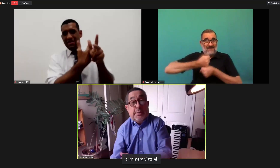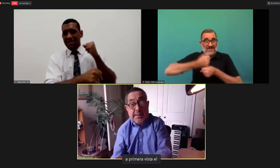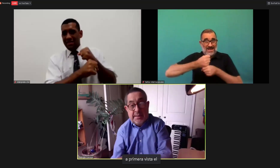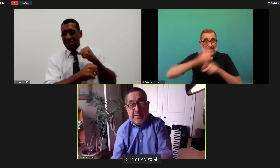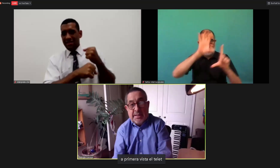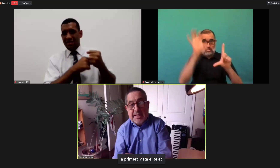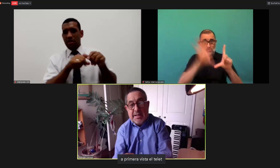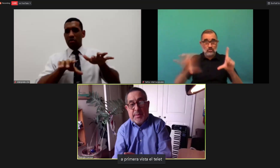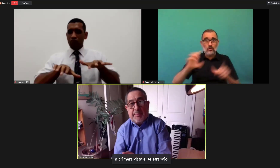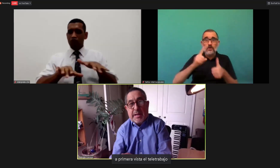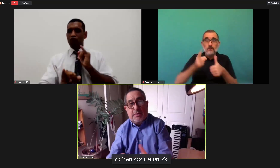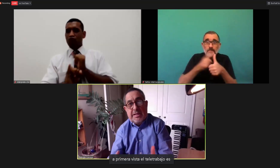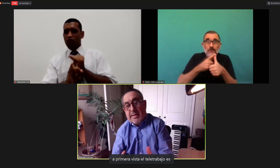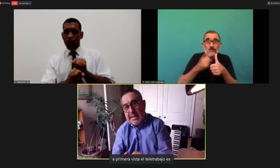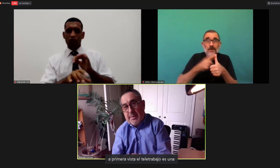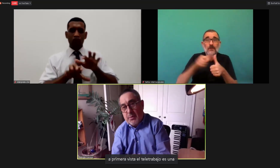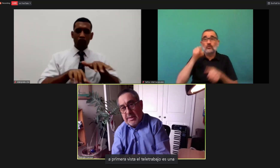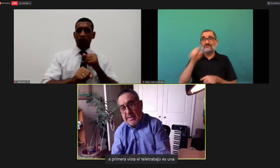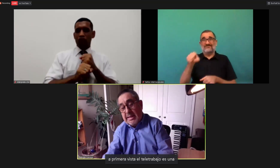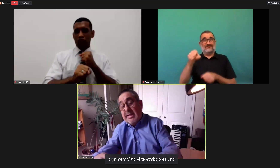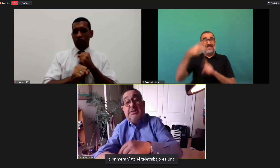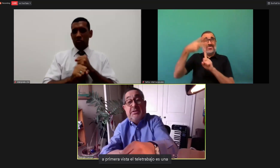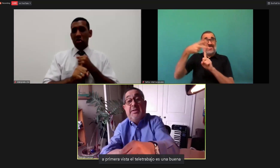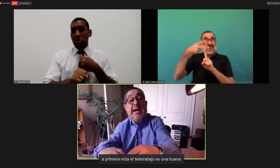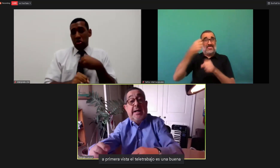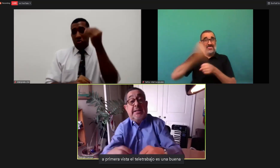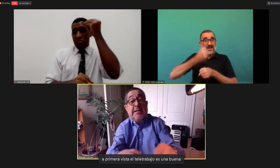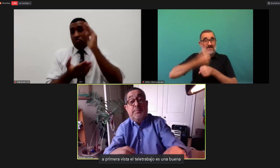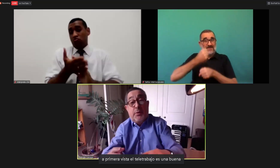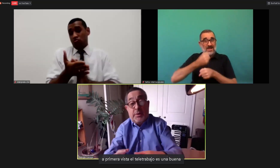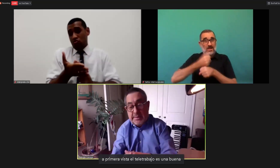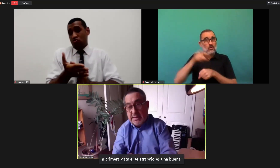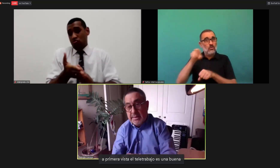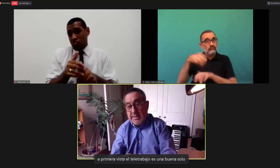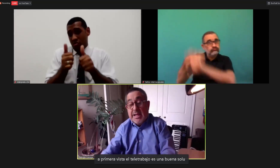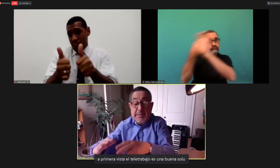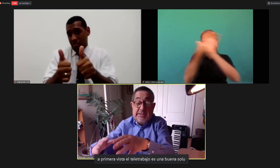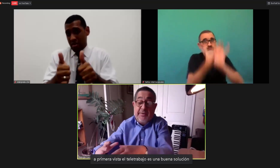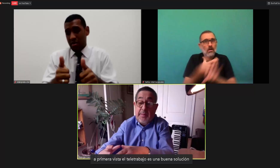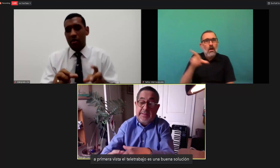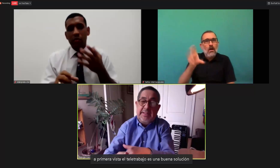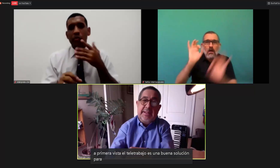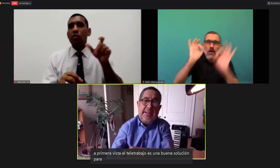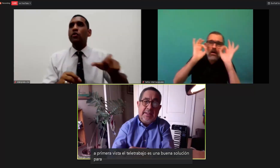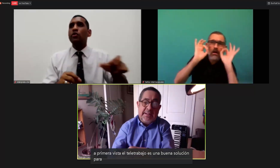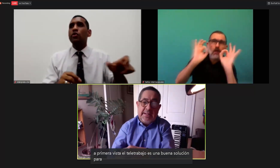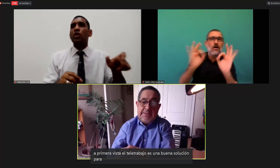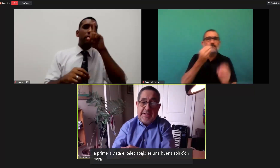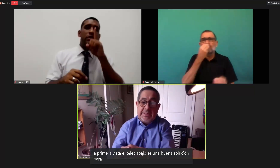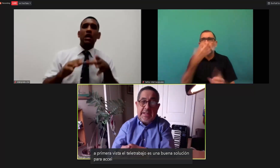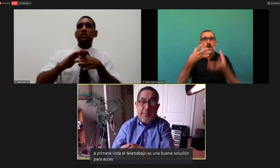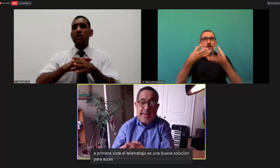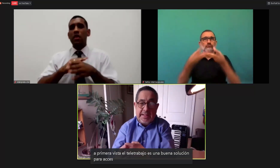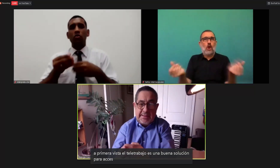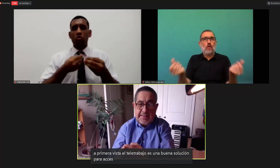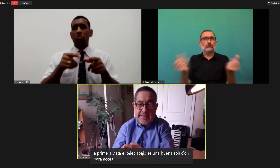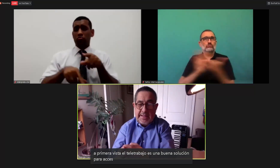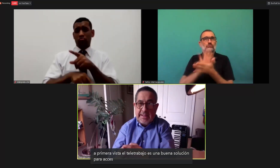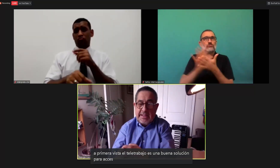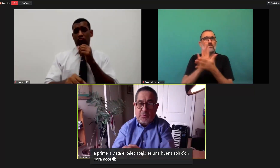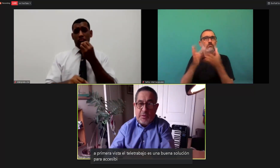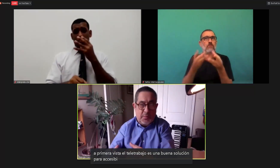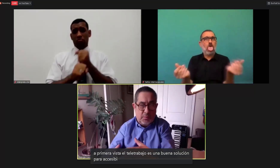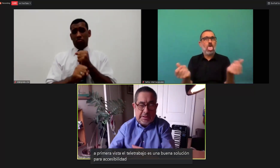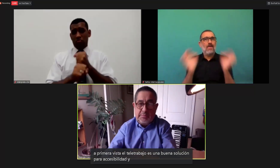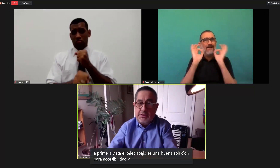solución para los temas, digamos, de accesibilidad, de transporte. Específicamente en Chile tenemos que entender